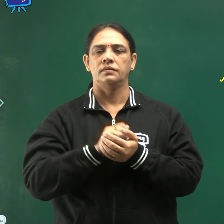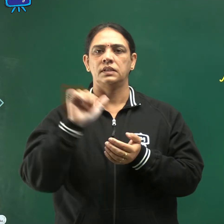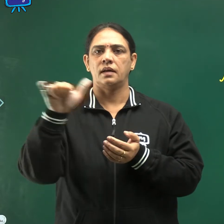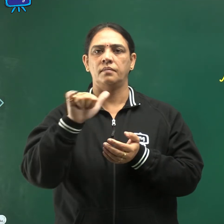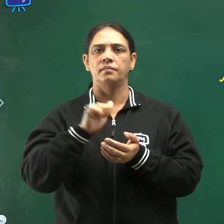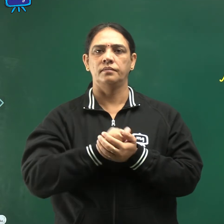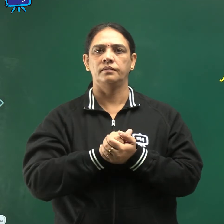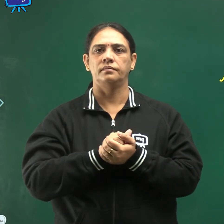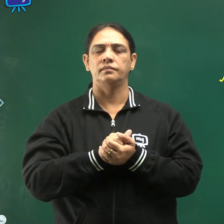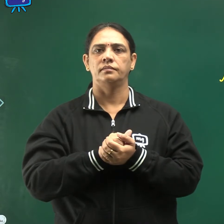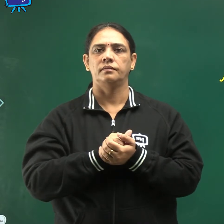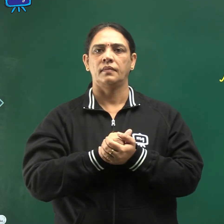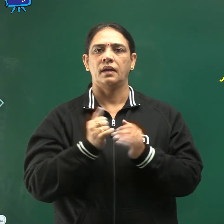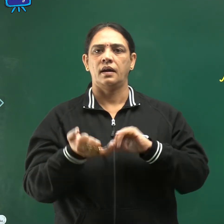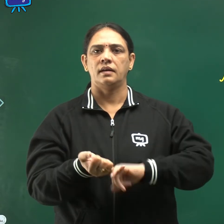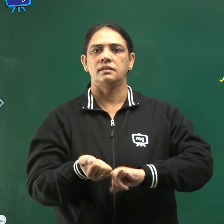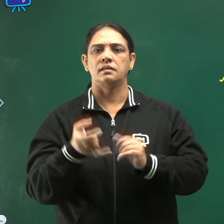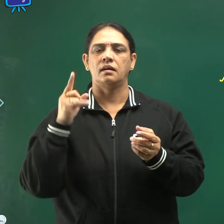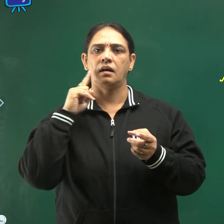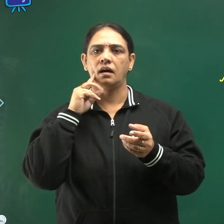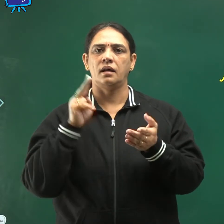ही साइन